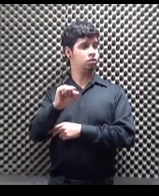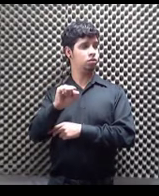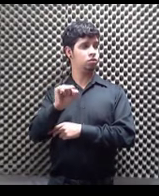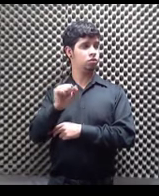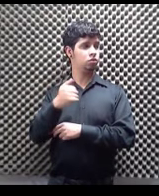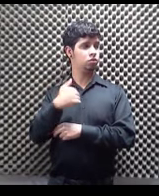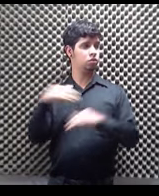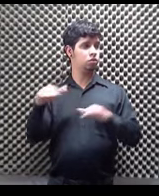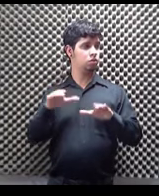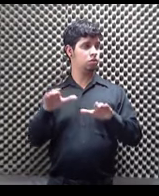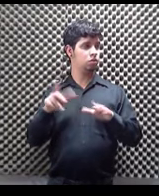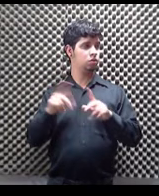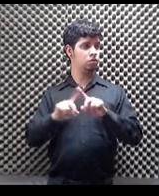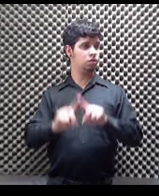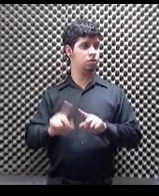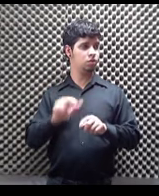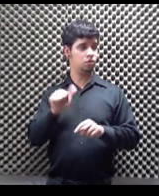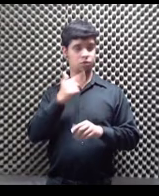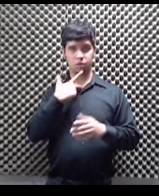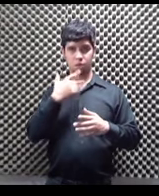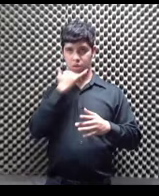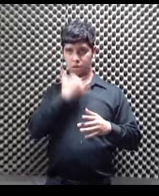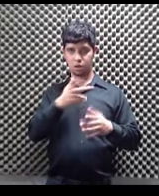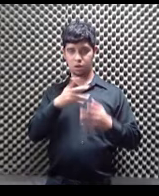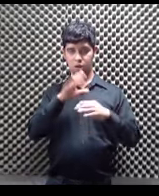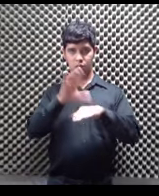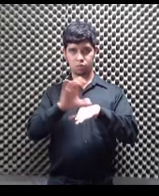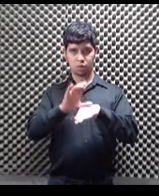cosas y diferentes en Cuarzo Blanco, no se tilteará la